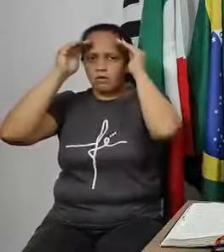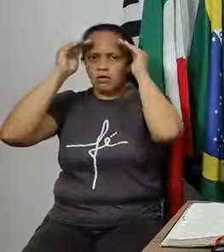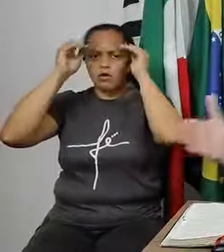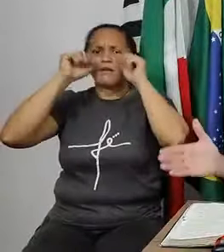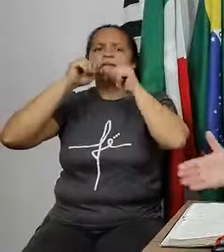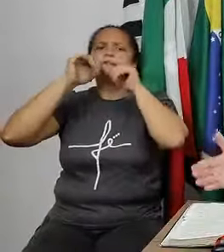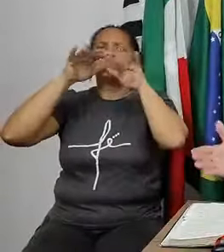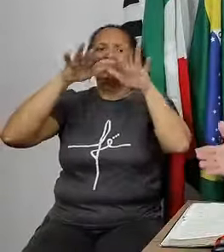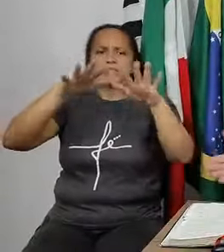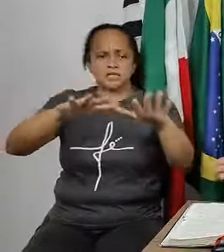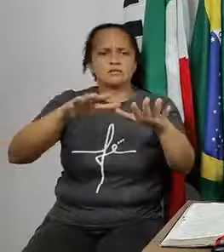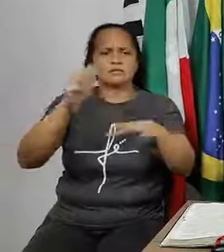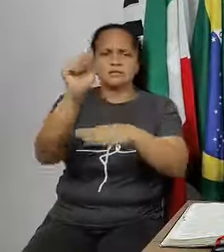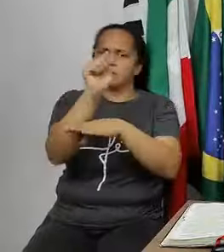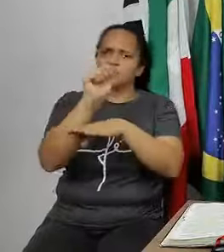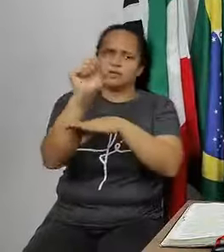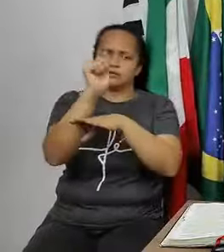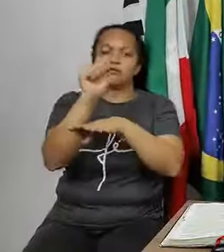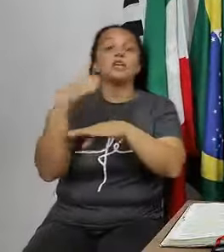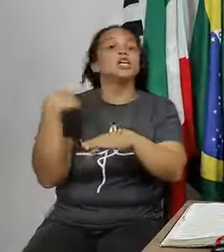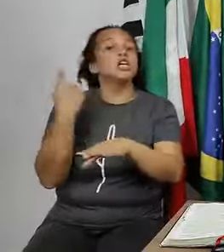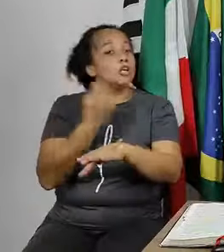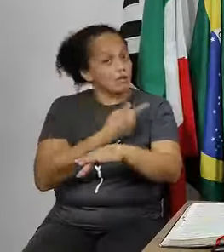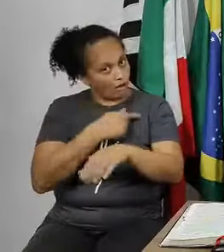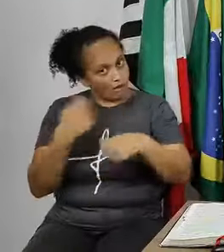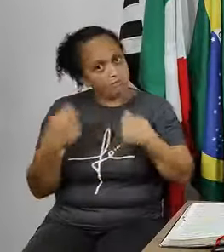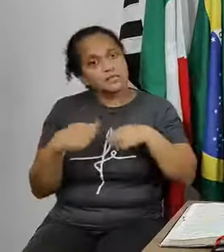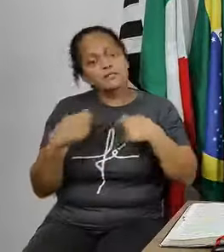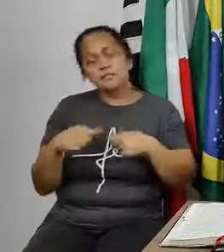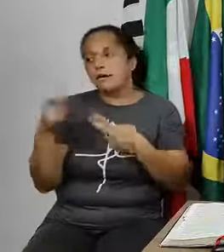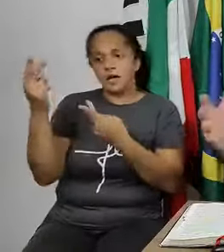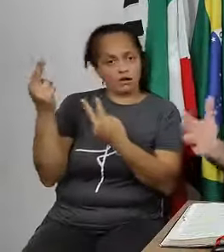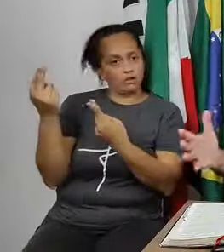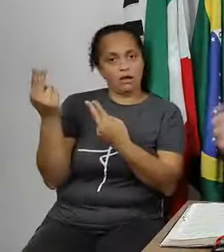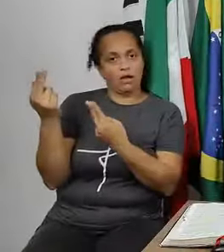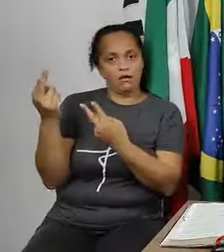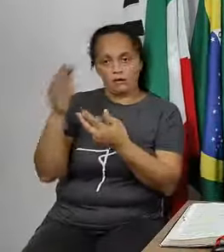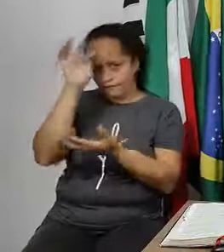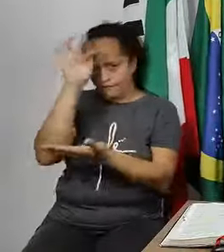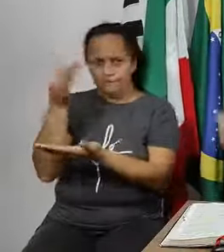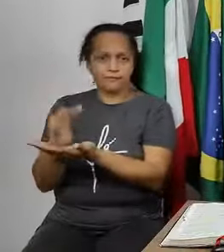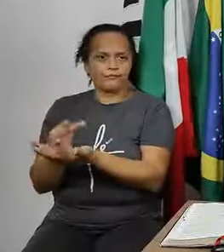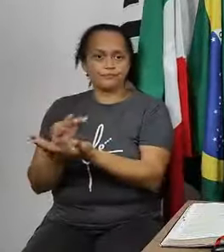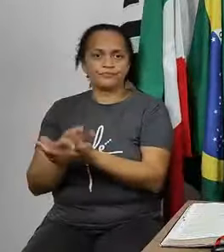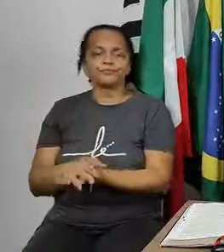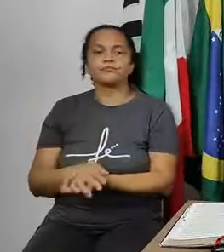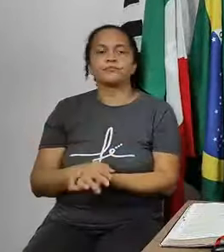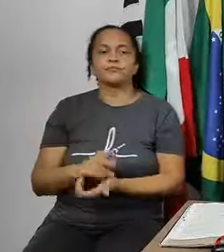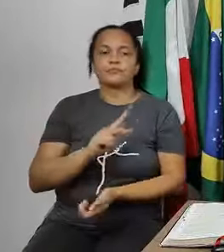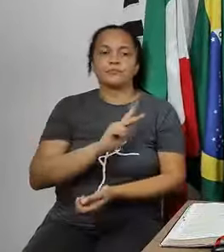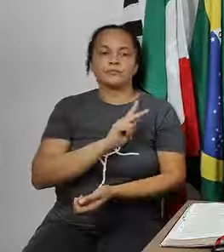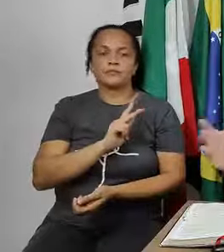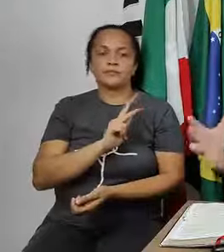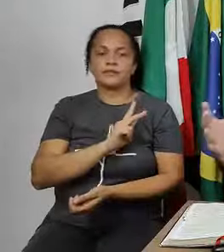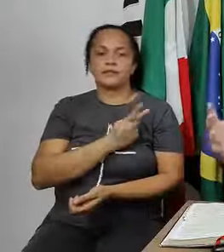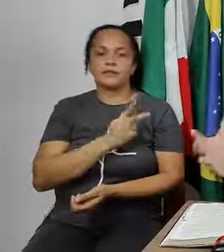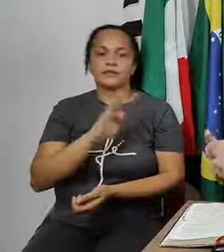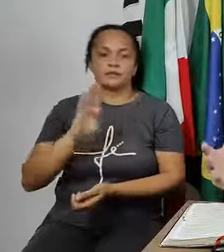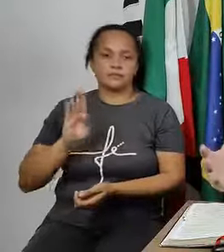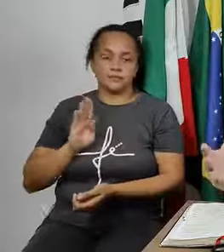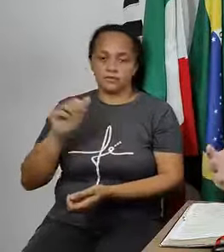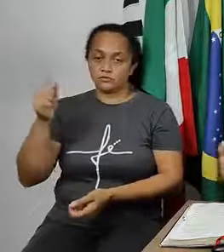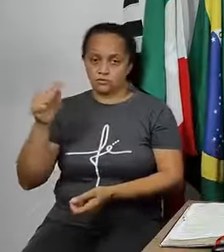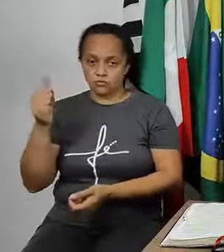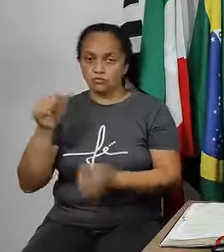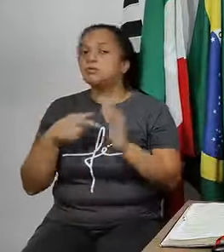que imitar a fé dessas pessoas. Hebreus capítulo 11 é a galeria de homens e mulheres de Deus, galeria da